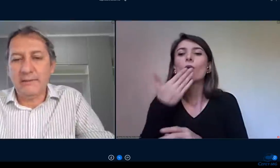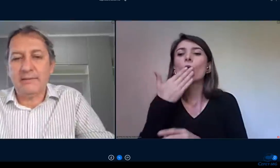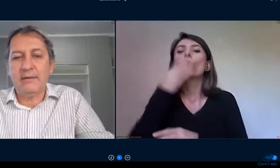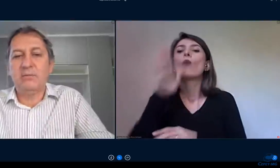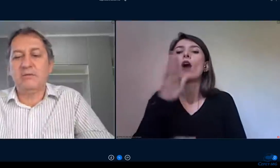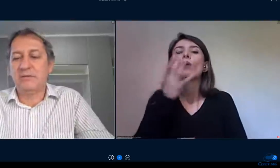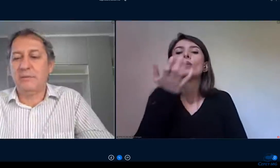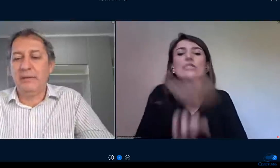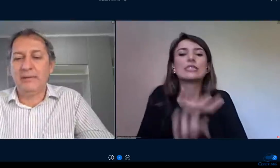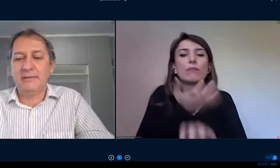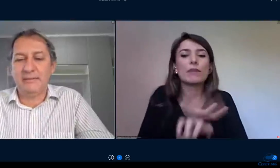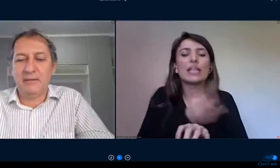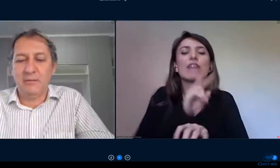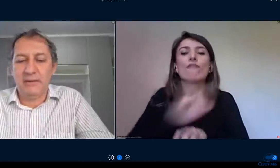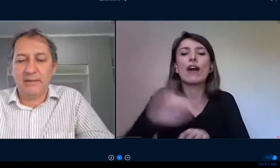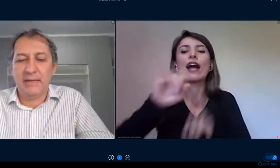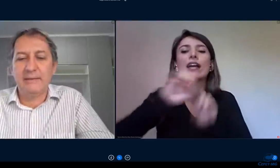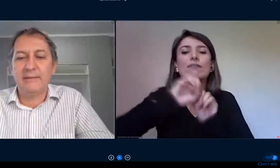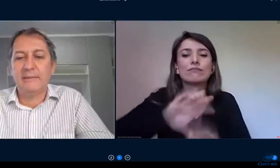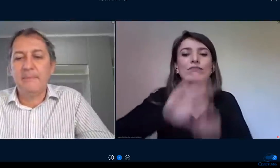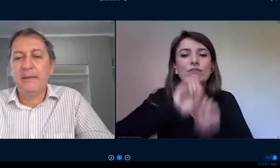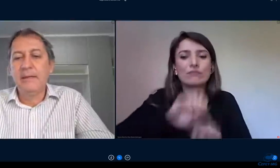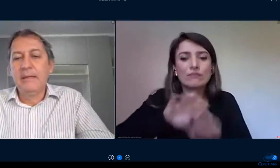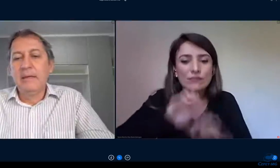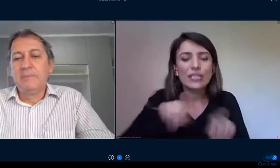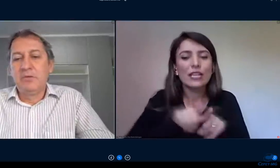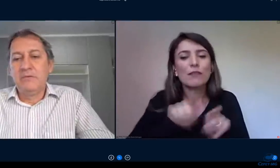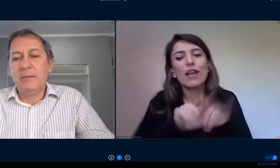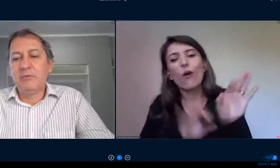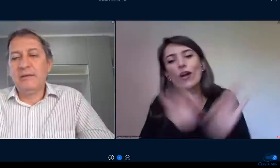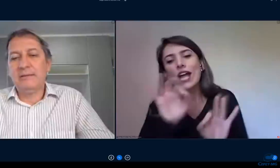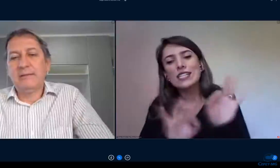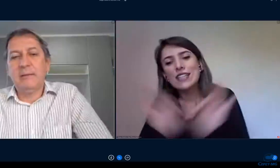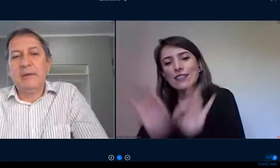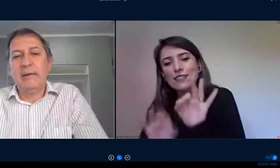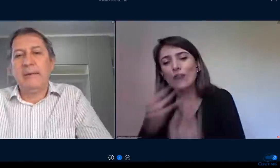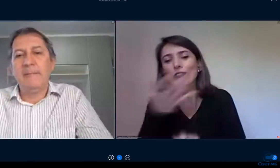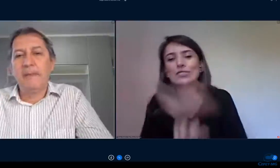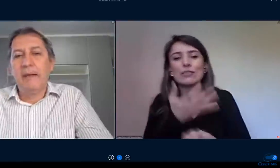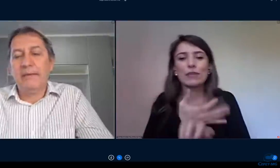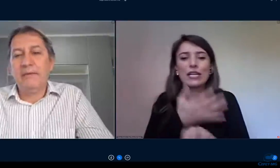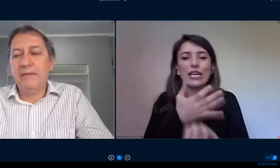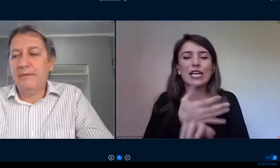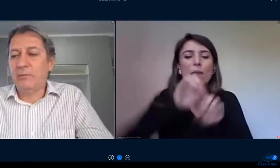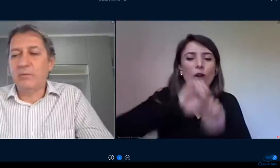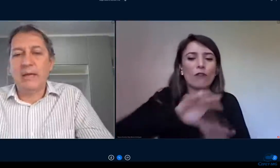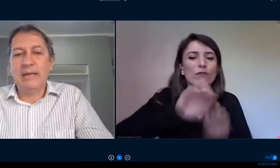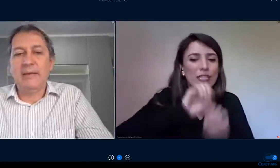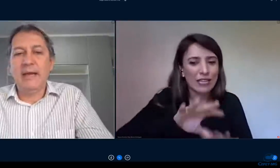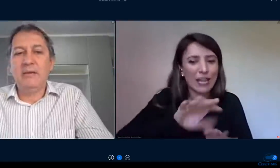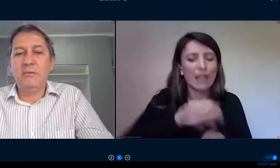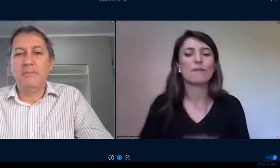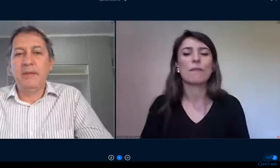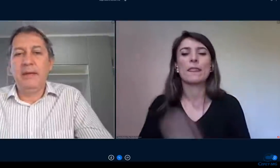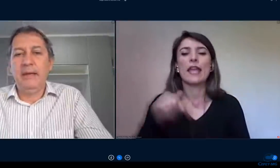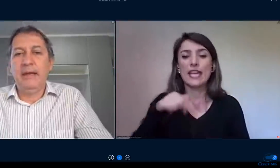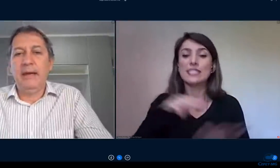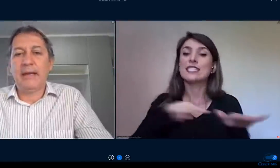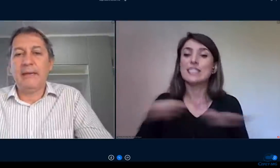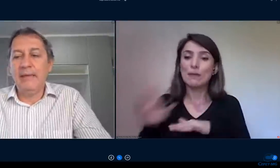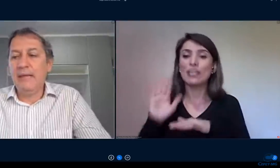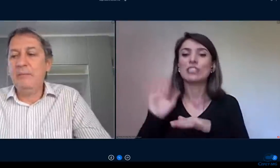reorganização das disciplinas a serem ofertadas tivemos nessa semana a definição do calendário